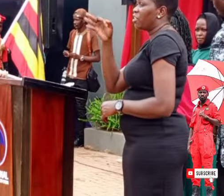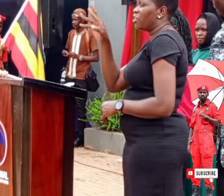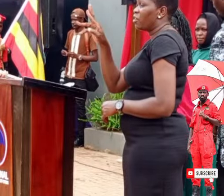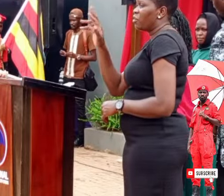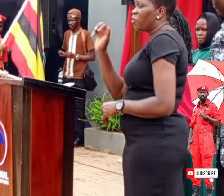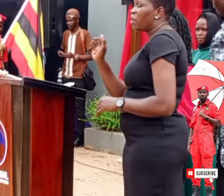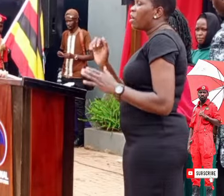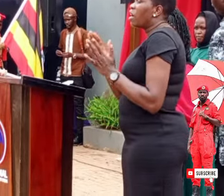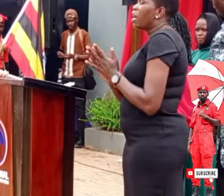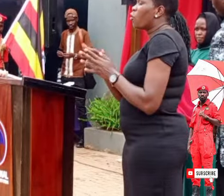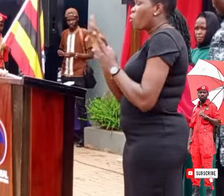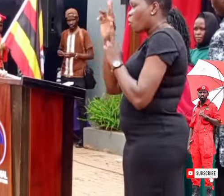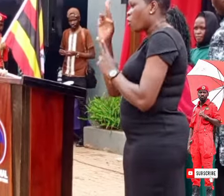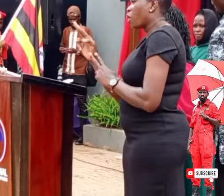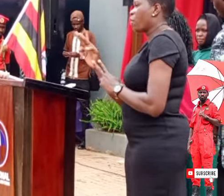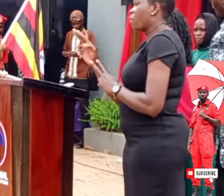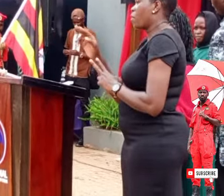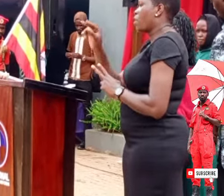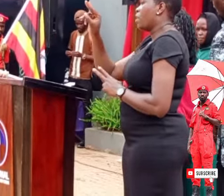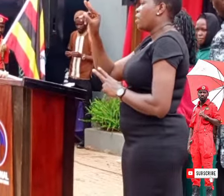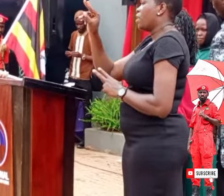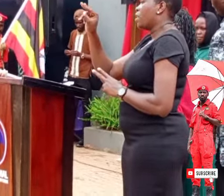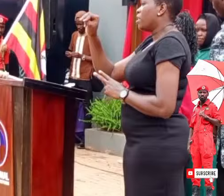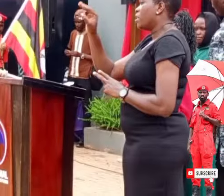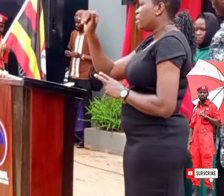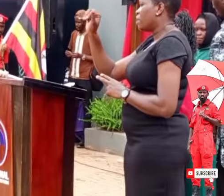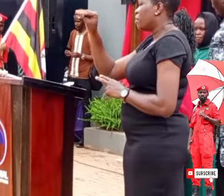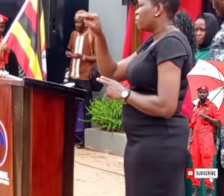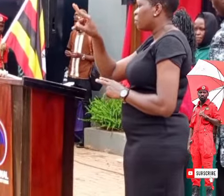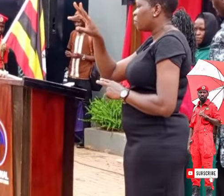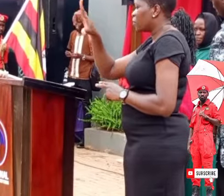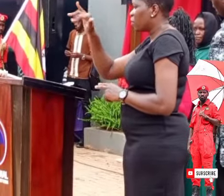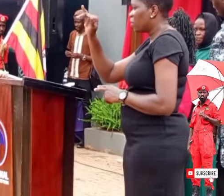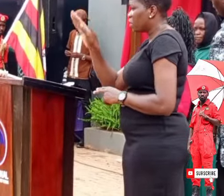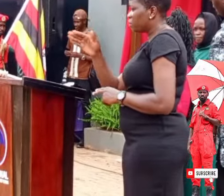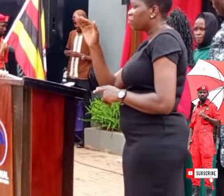Nebaza Honorable Navata Namuli Joyce Kubi.